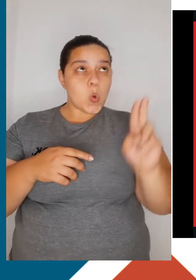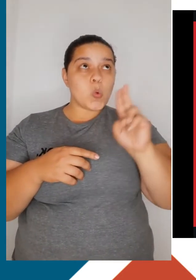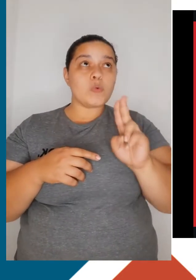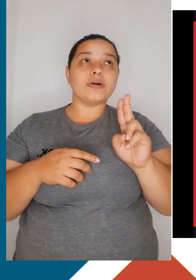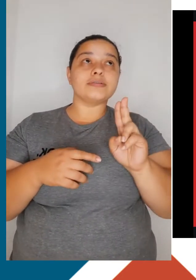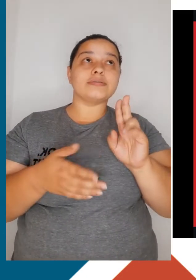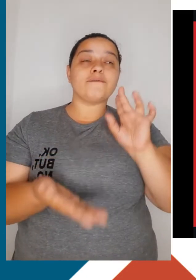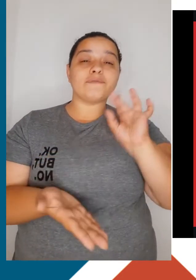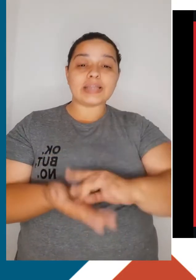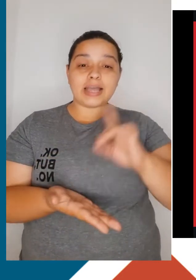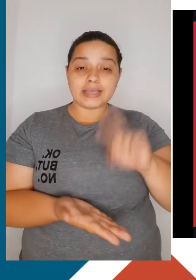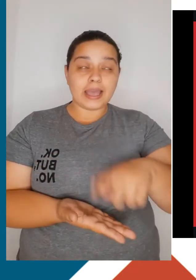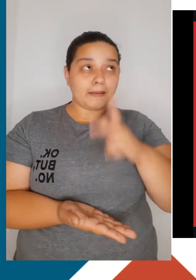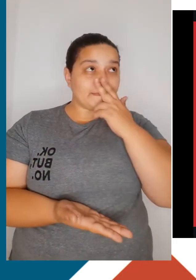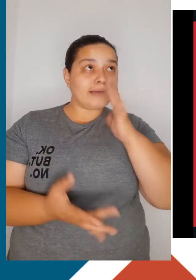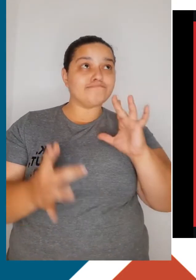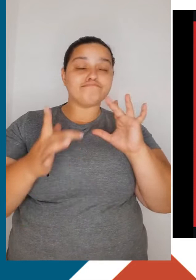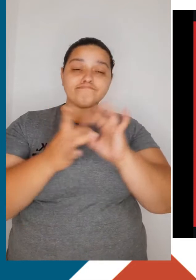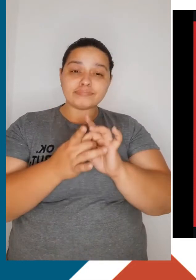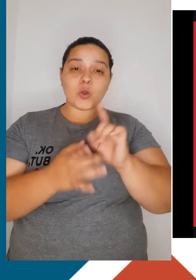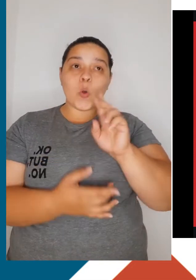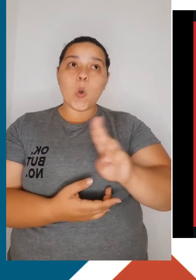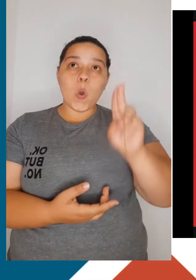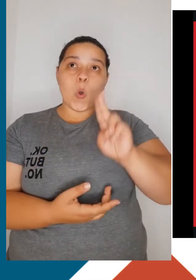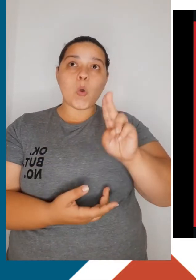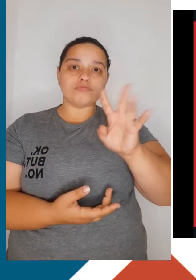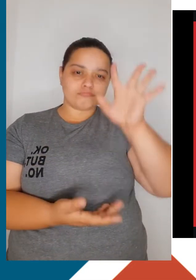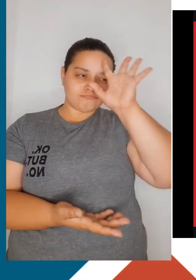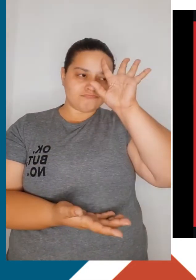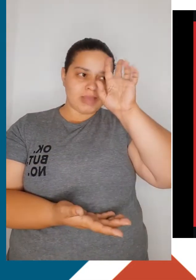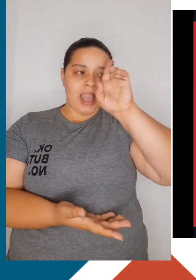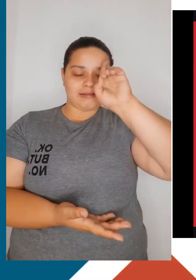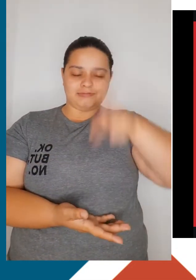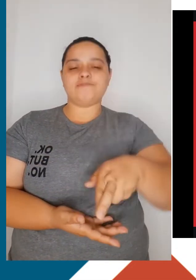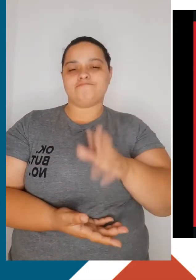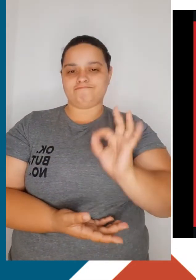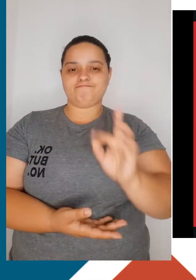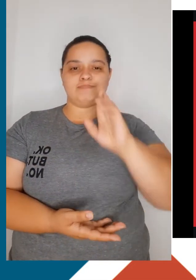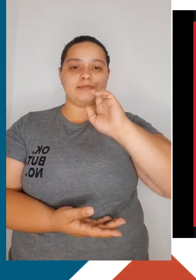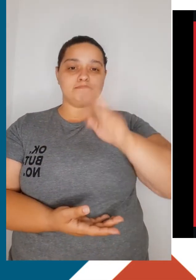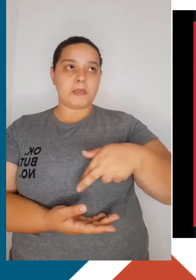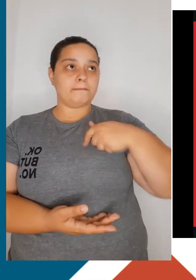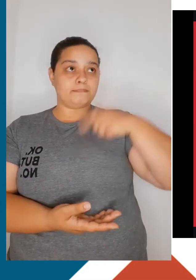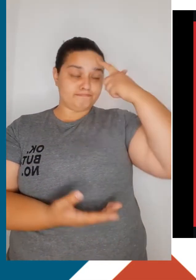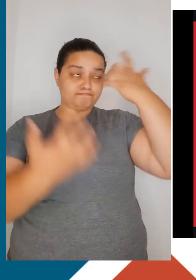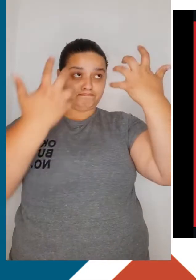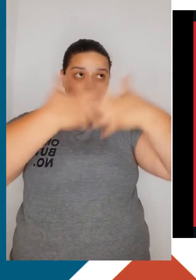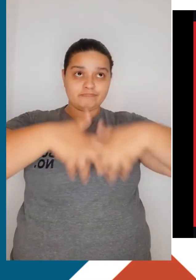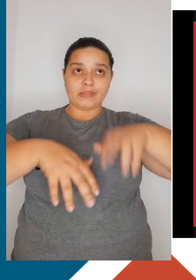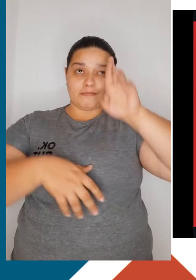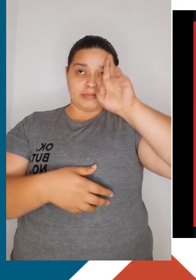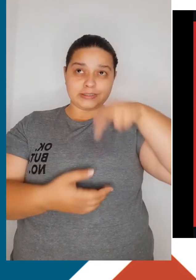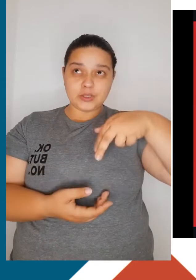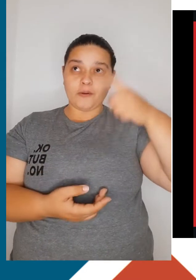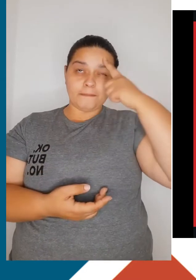usa, na verdade, elas se atrelam ao uso da razão. É a ideia de uma racionalidade que